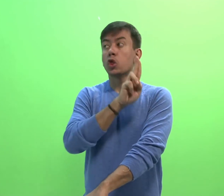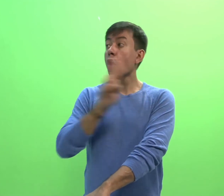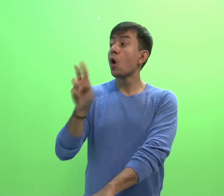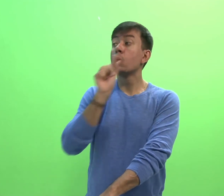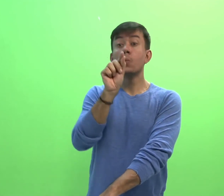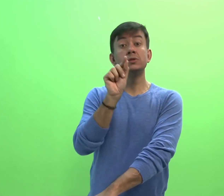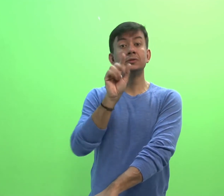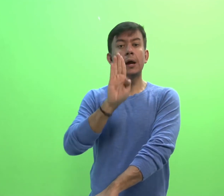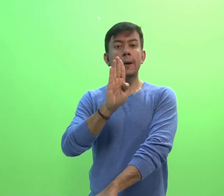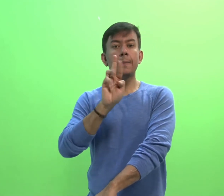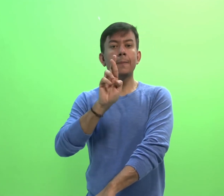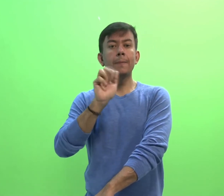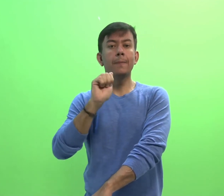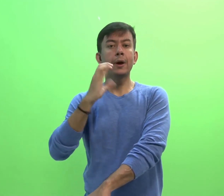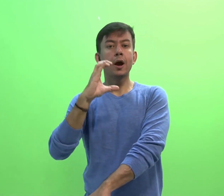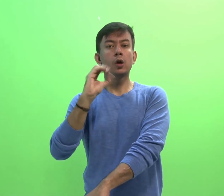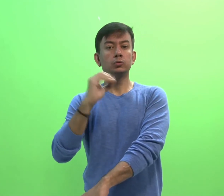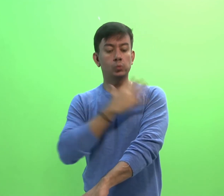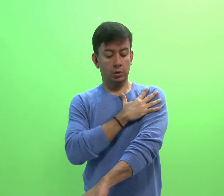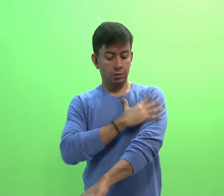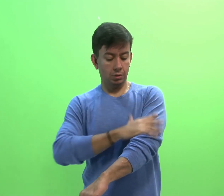Então, ele é feito no braço.